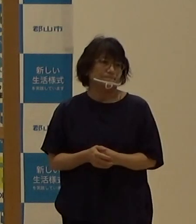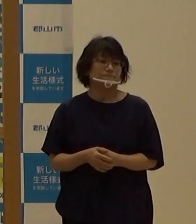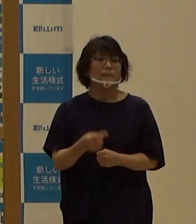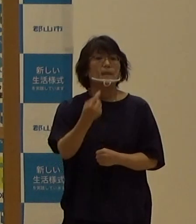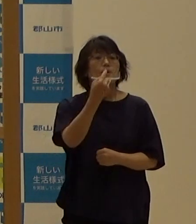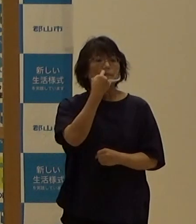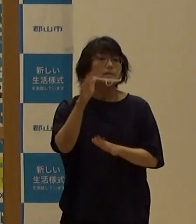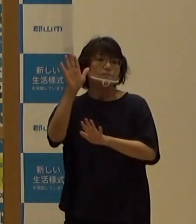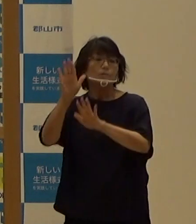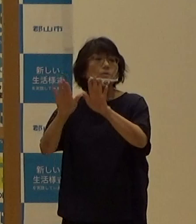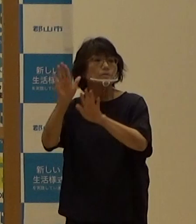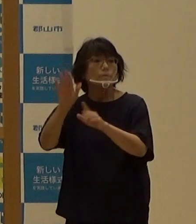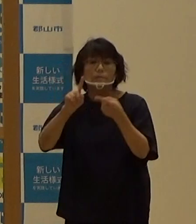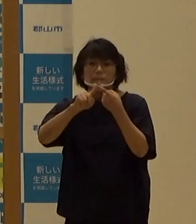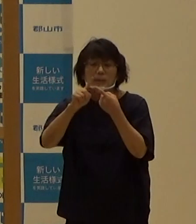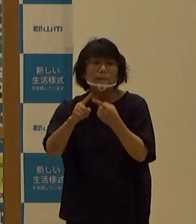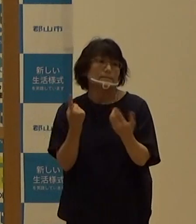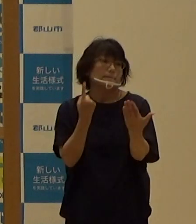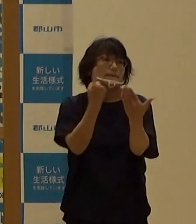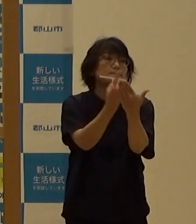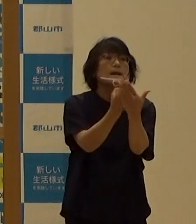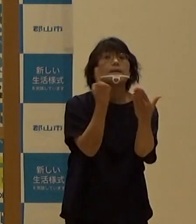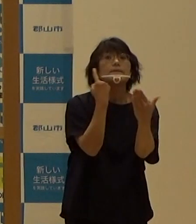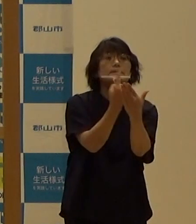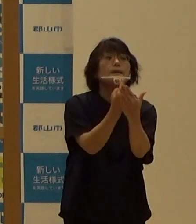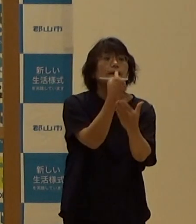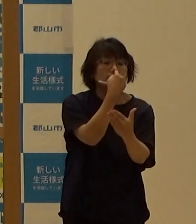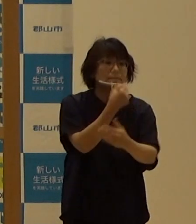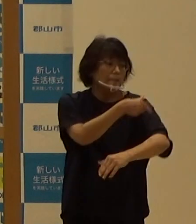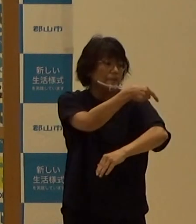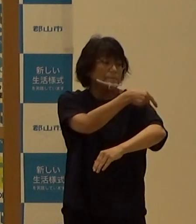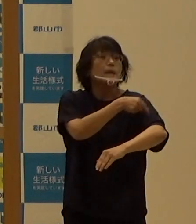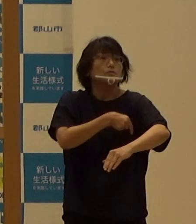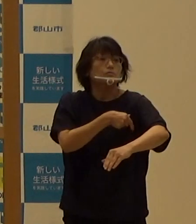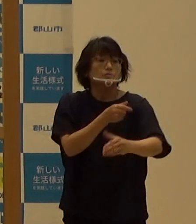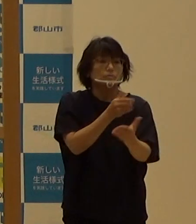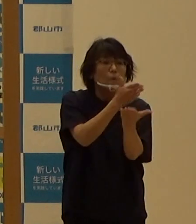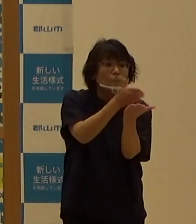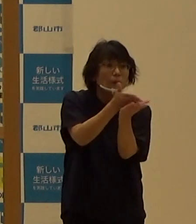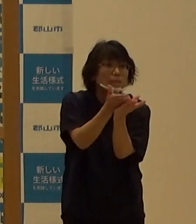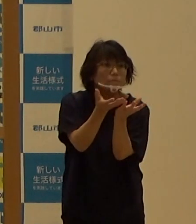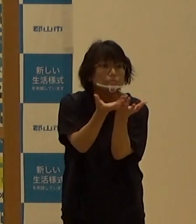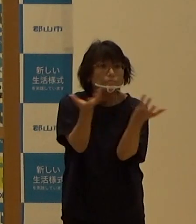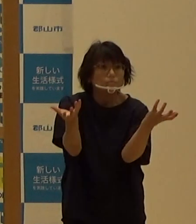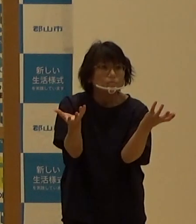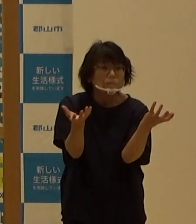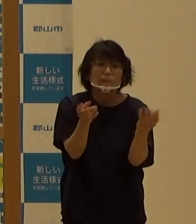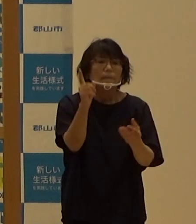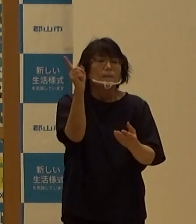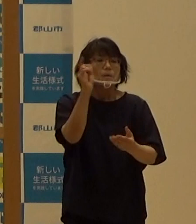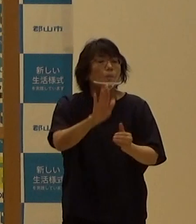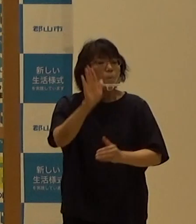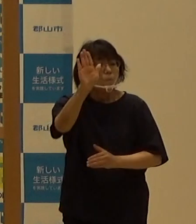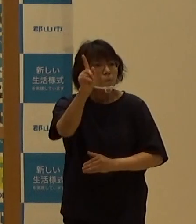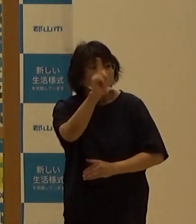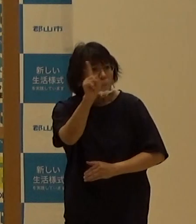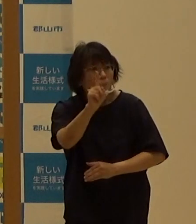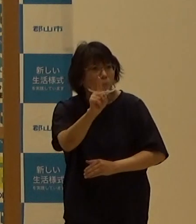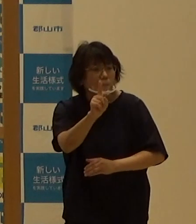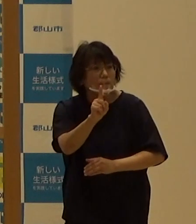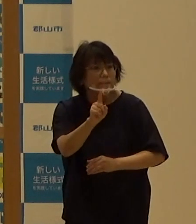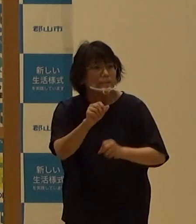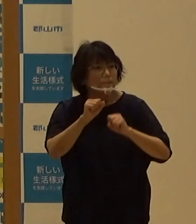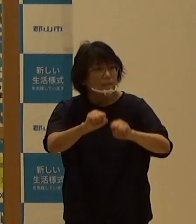状況に応じて参加しながらですね、役割分担といいましょうか、質的量的にどうしたらいいのか検討させていただきたいと思